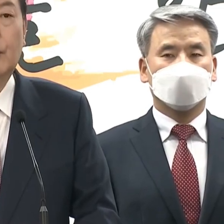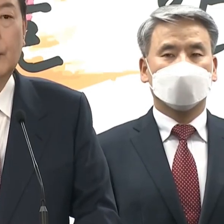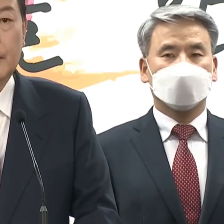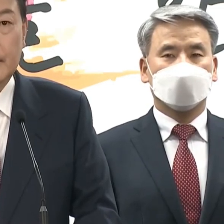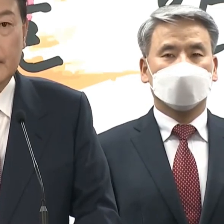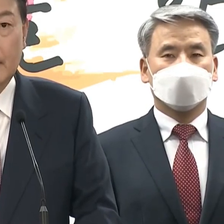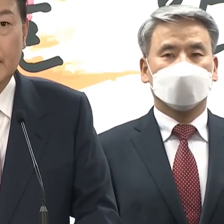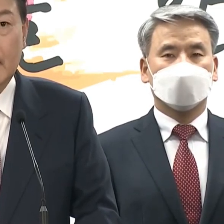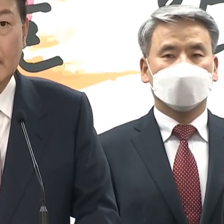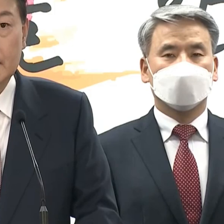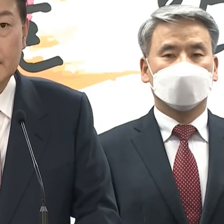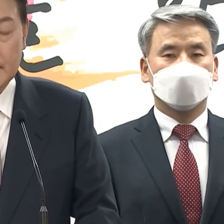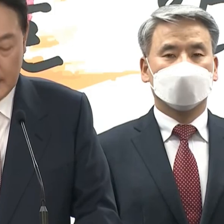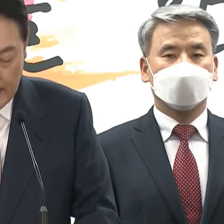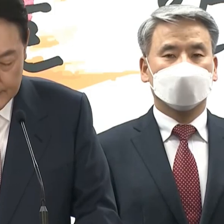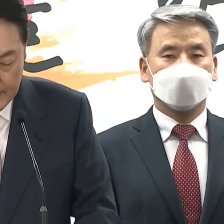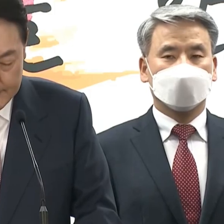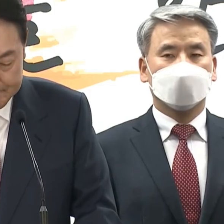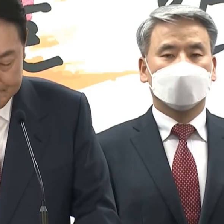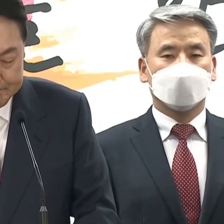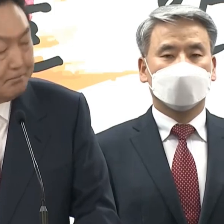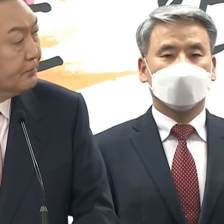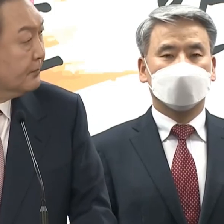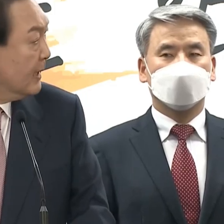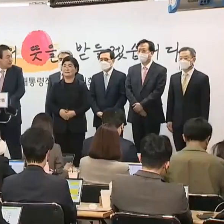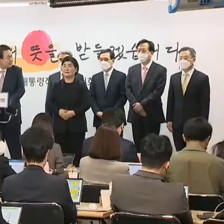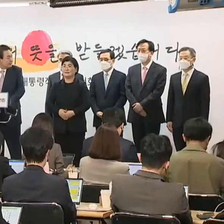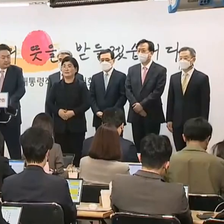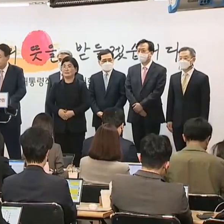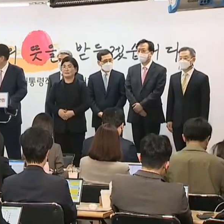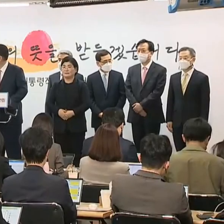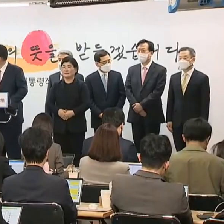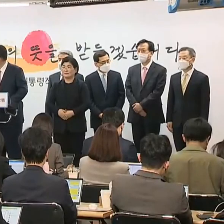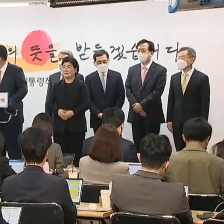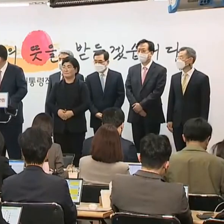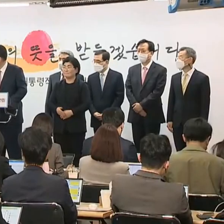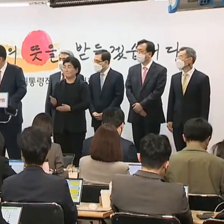중점적으로 다뤄나갈 것을 기대합니다.